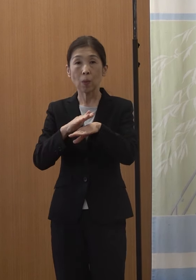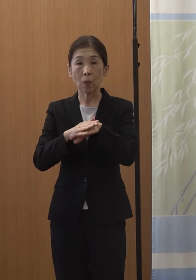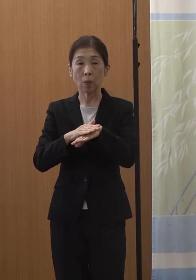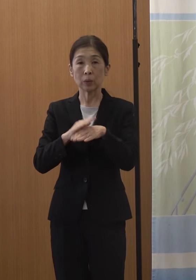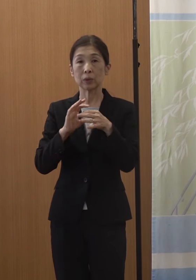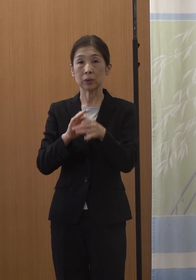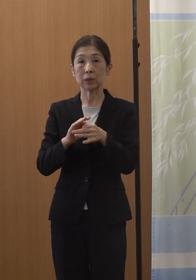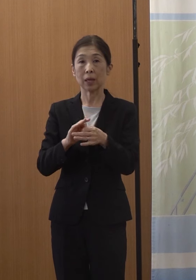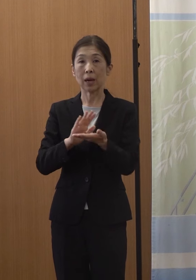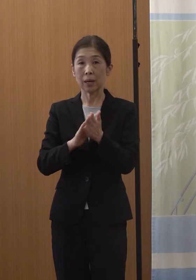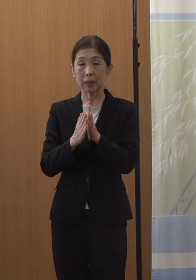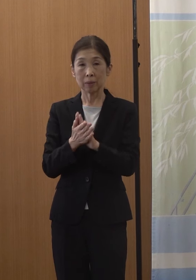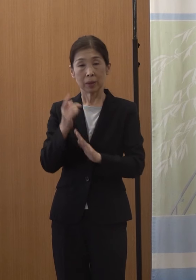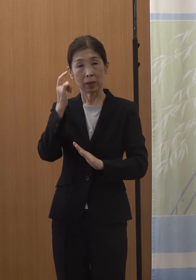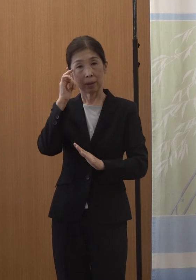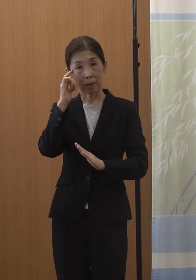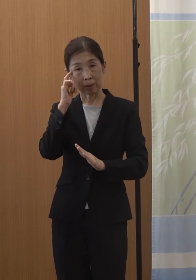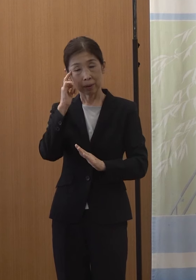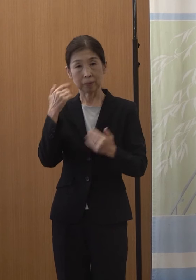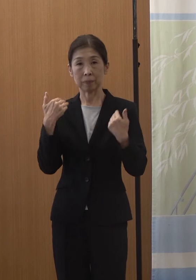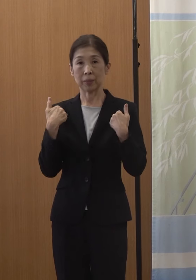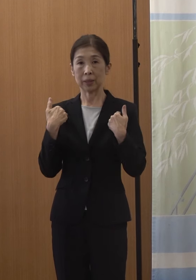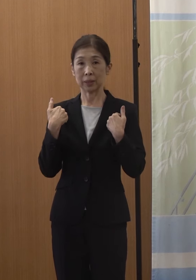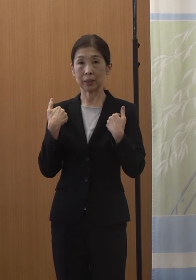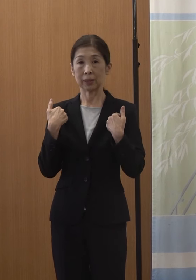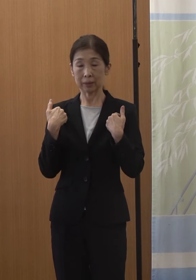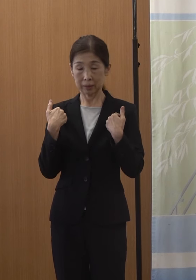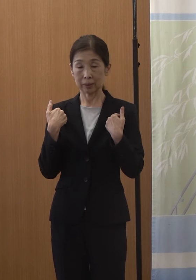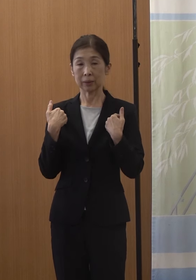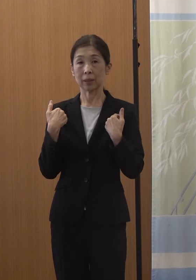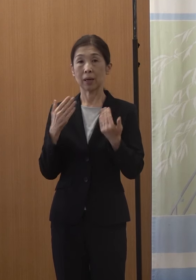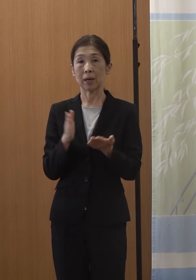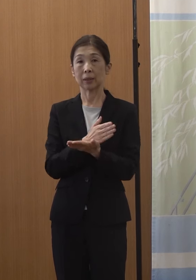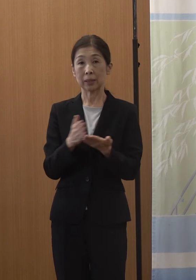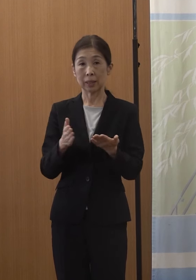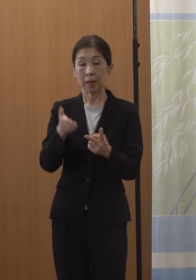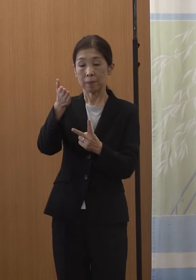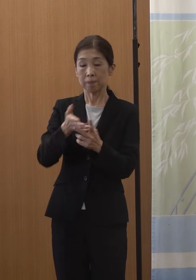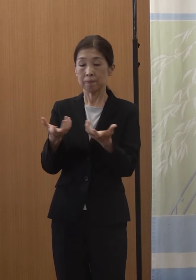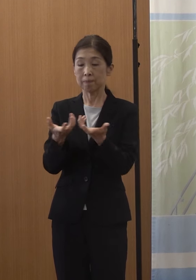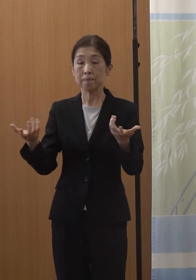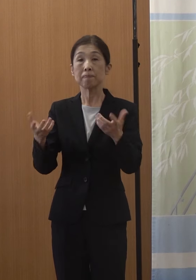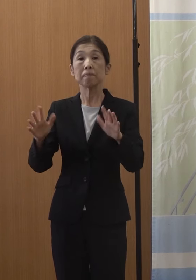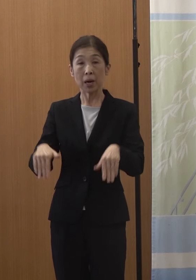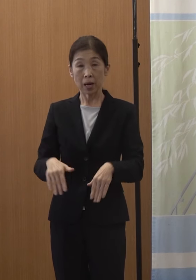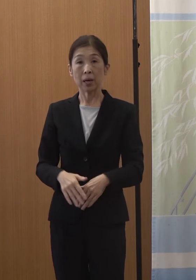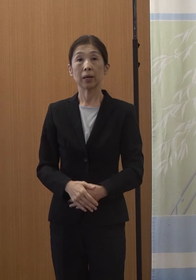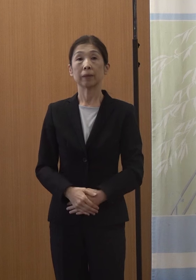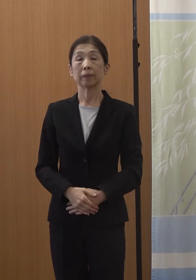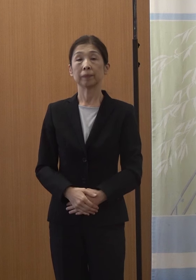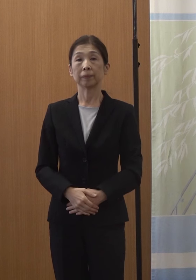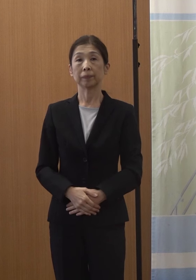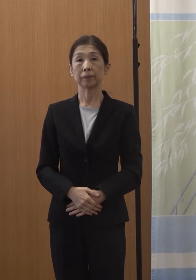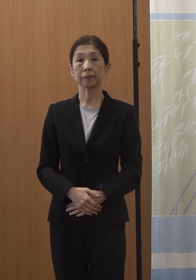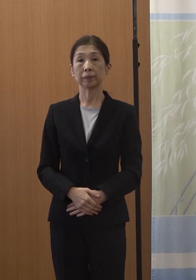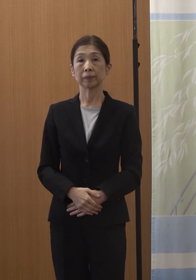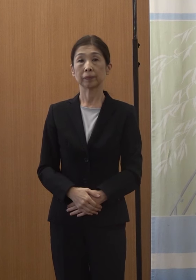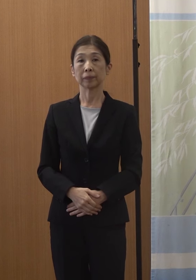度、考え直すべき地区であろうというふうに判断して、2地区に分けさせていただいております。